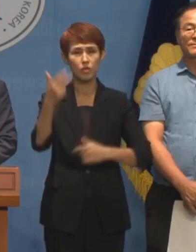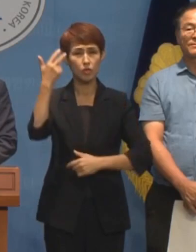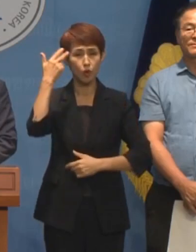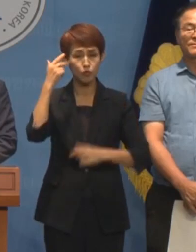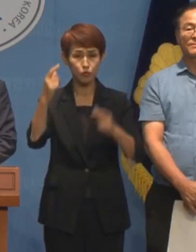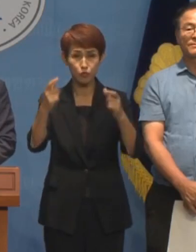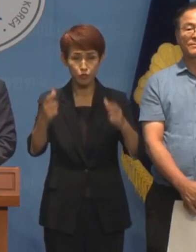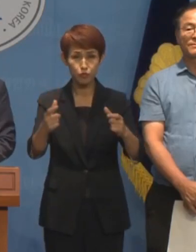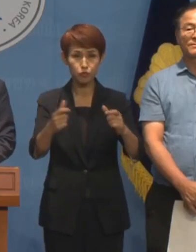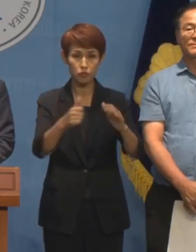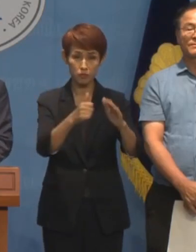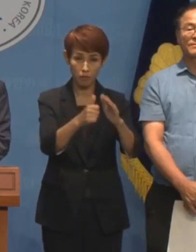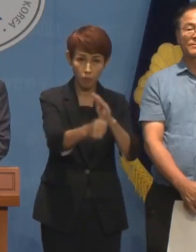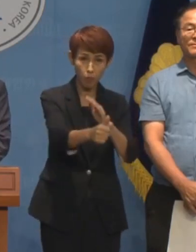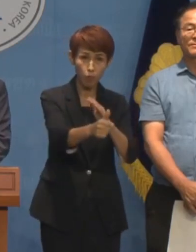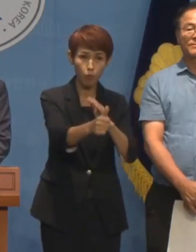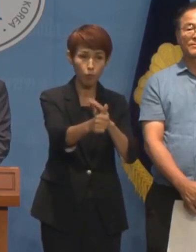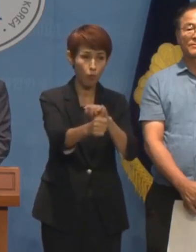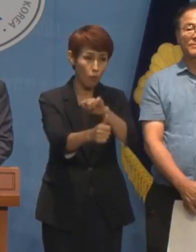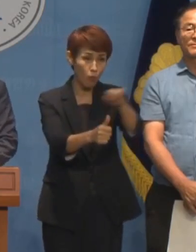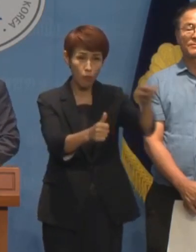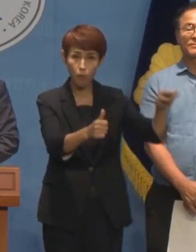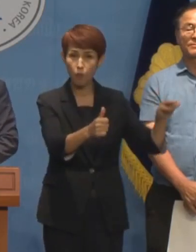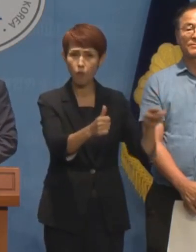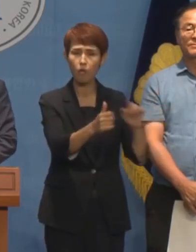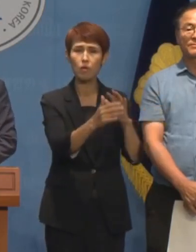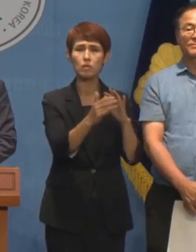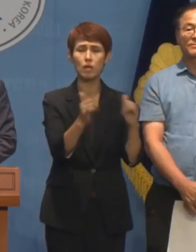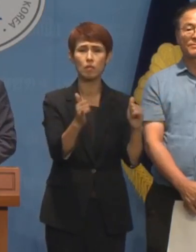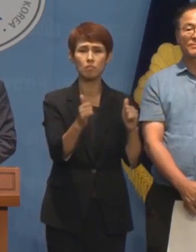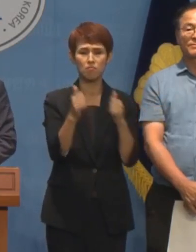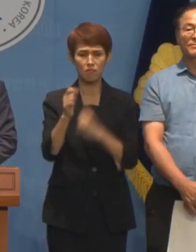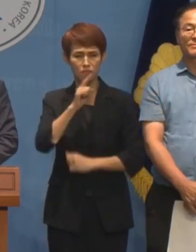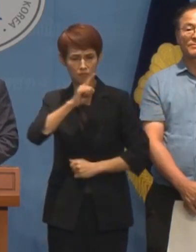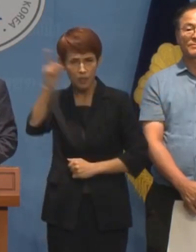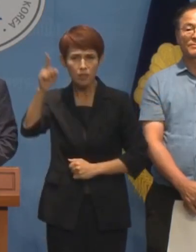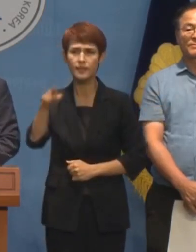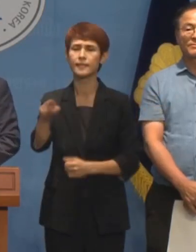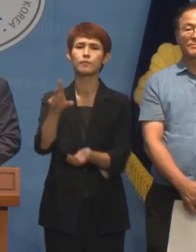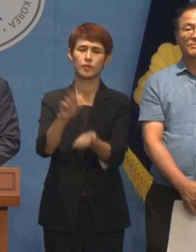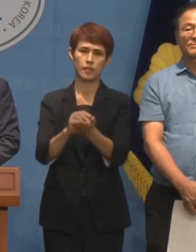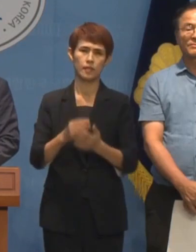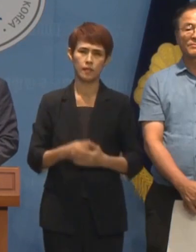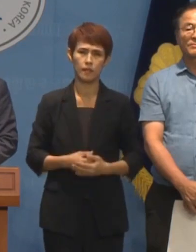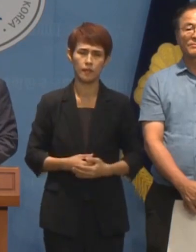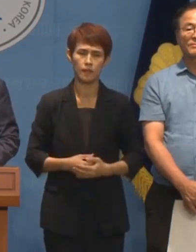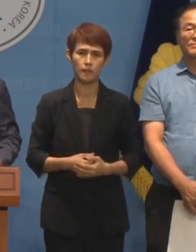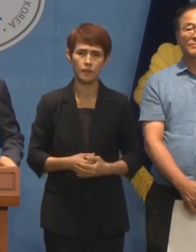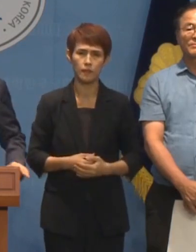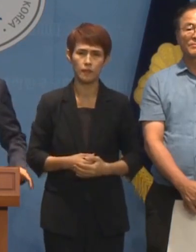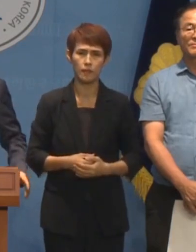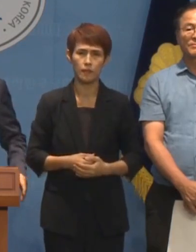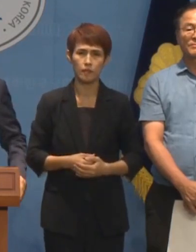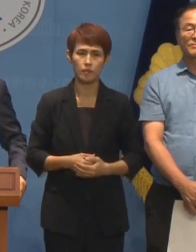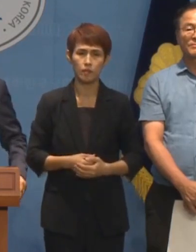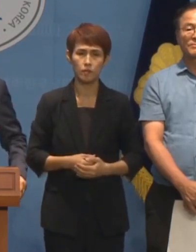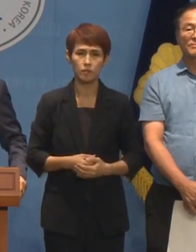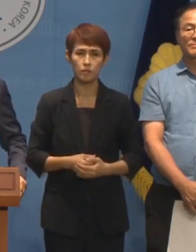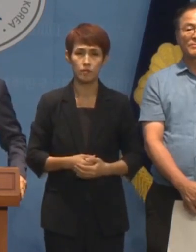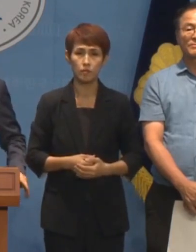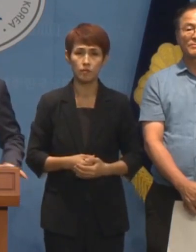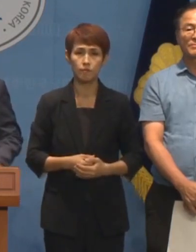여주군 지도자들, 리더자들, 또 우리 최재관 위원장님과 여현정 의원님을 비롯한 많은 지역